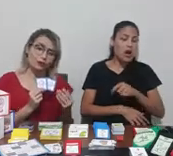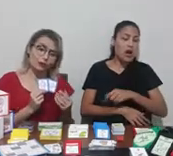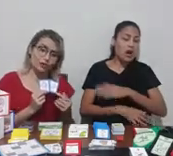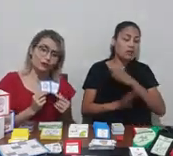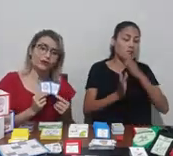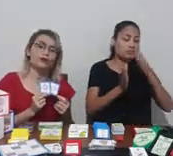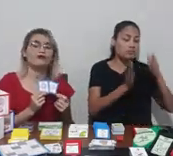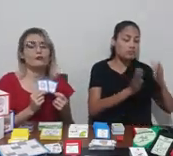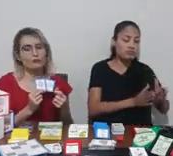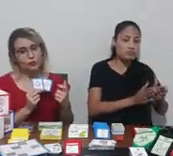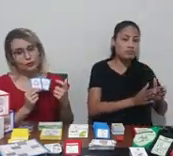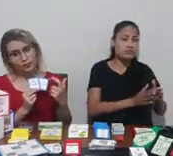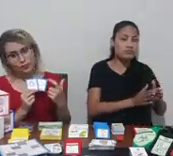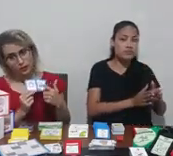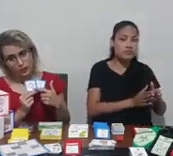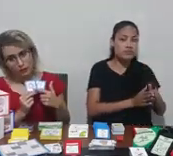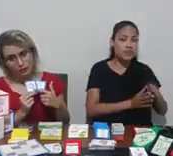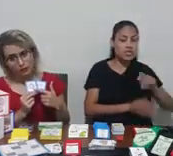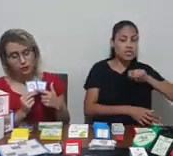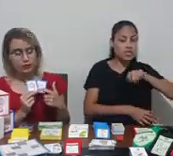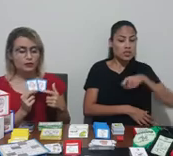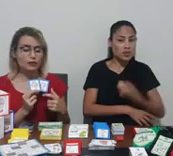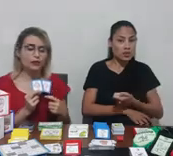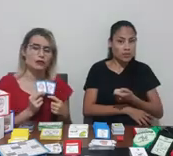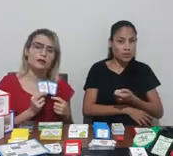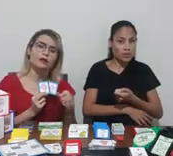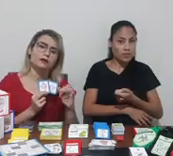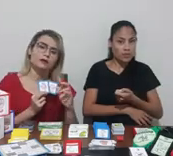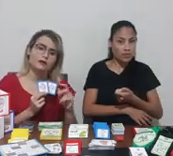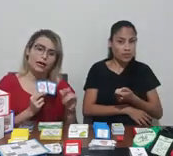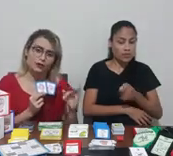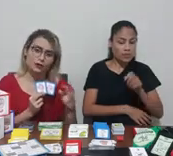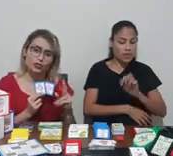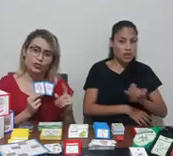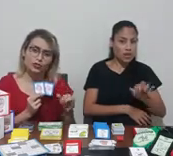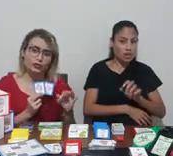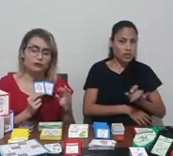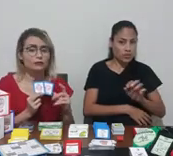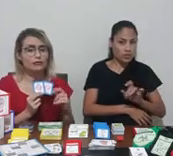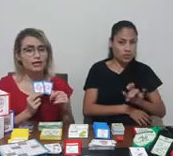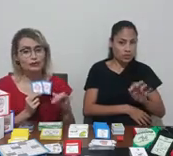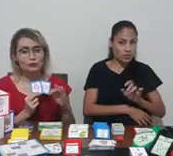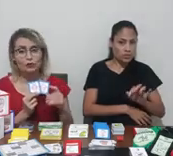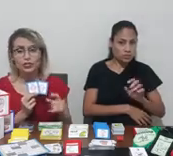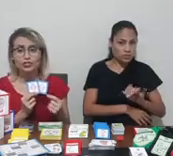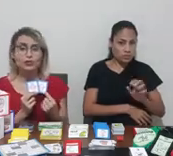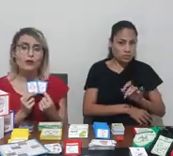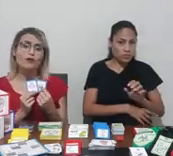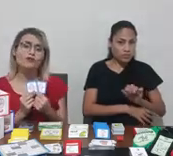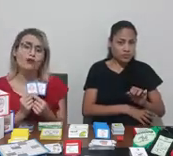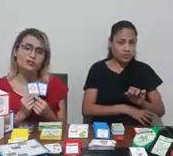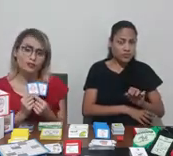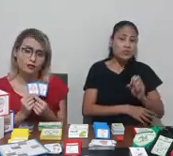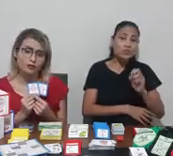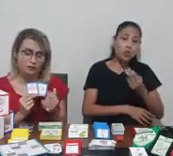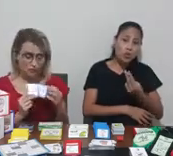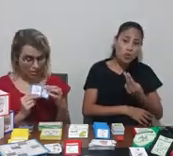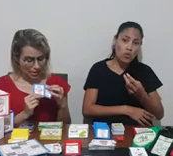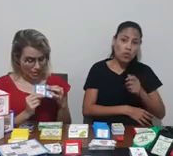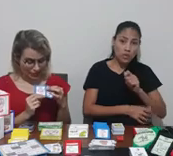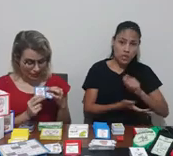terceiro momento, aí eu vou sinal e datilologia. Datilologia ou forma